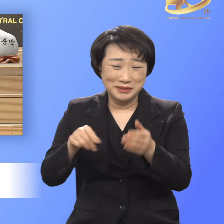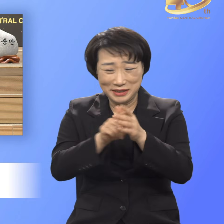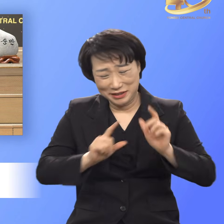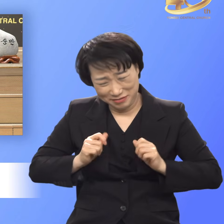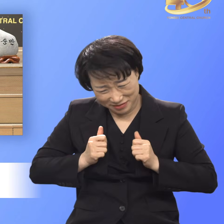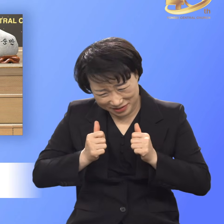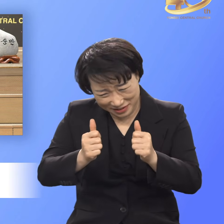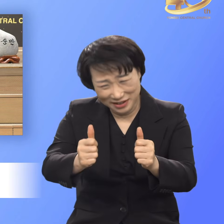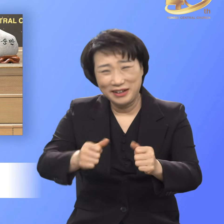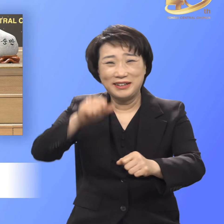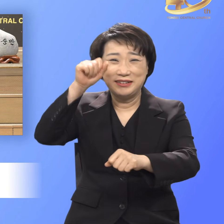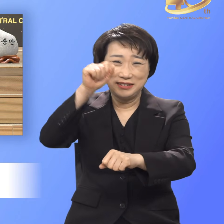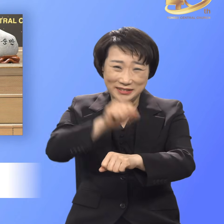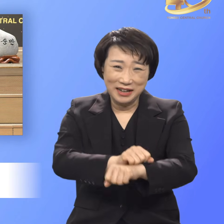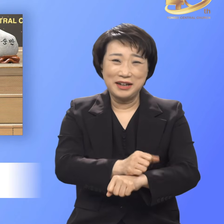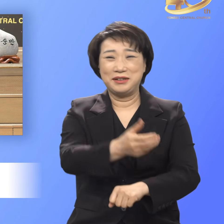잘하고,